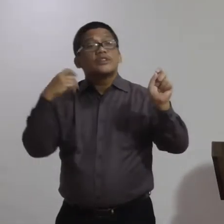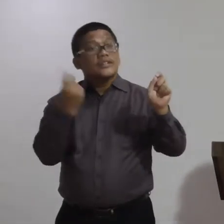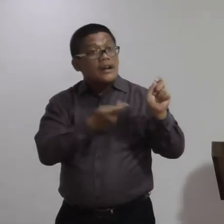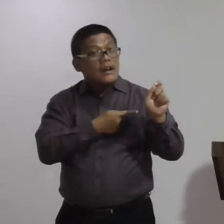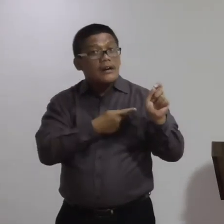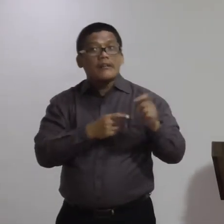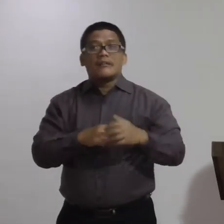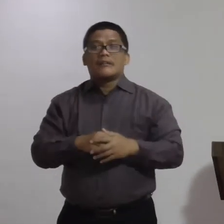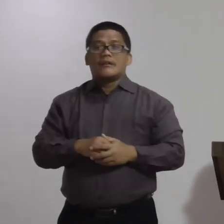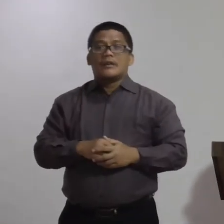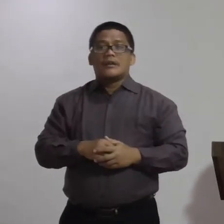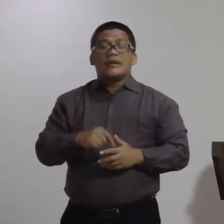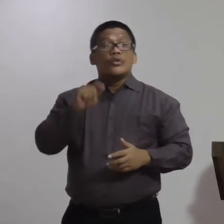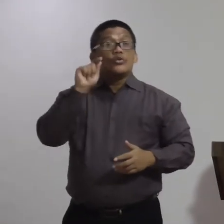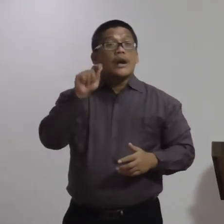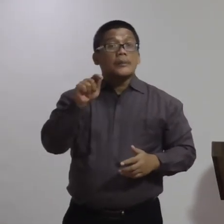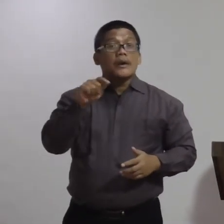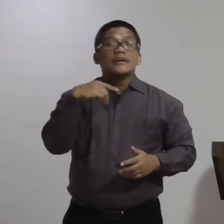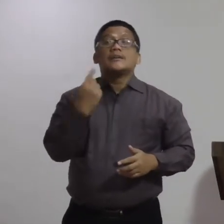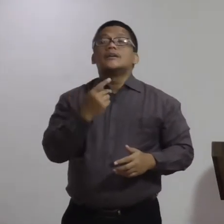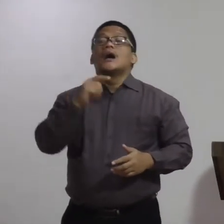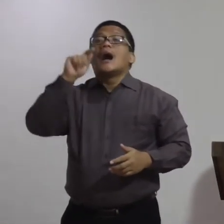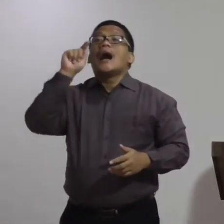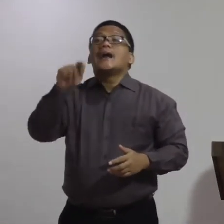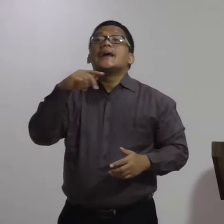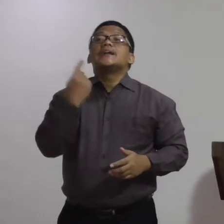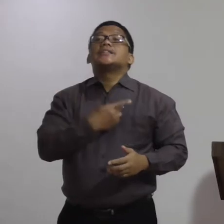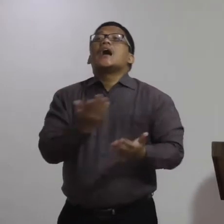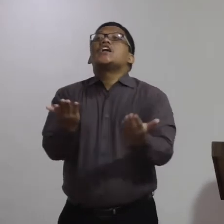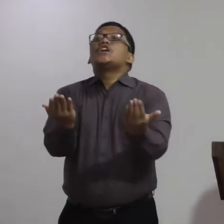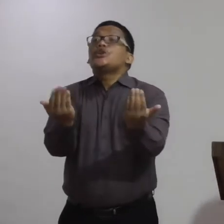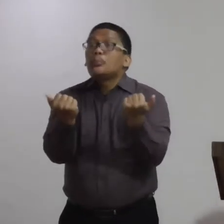Ya, supaya kita hidup, supaya kita